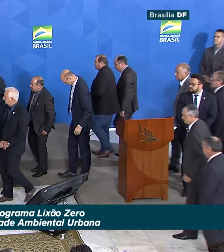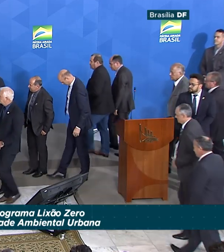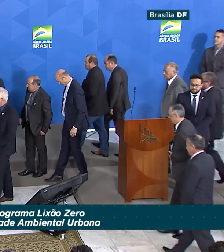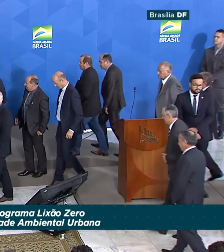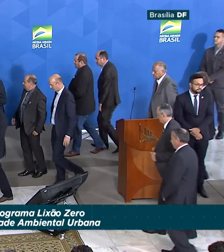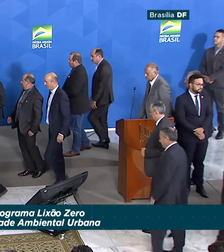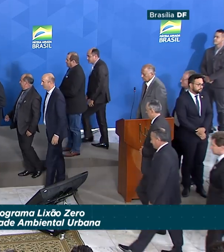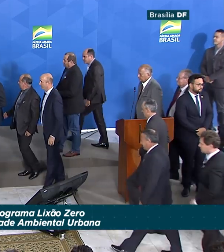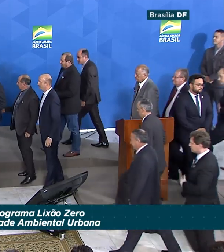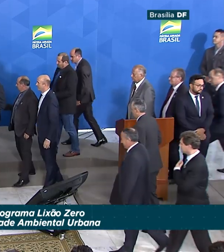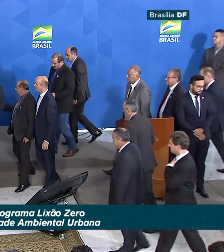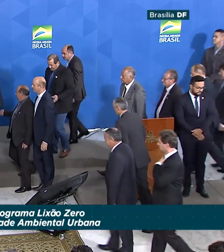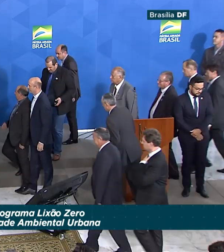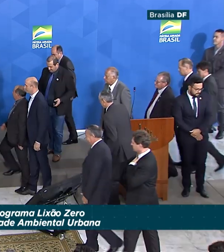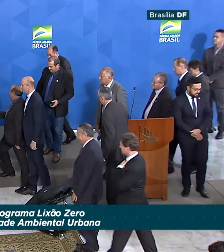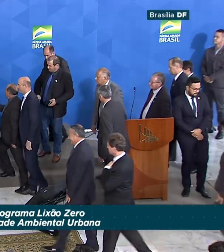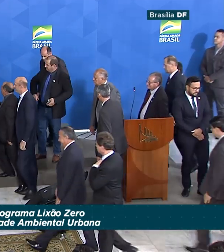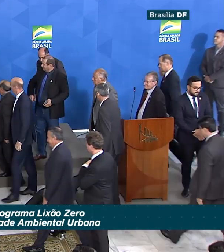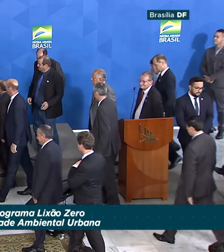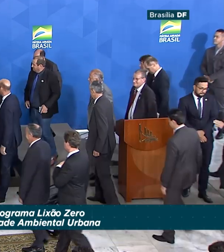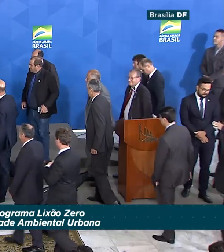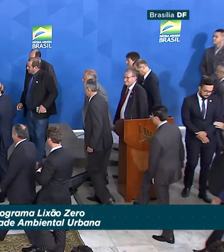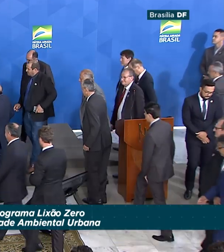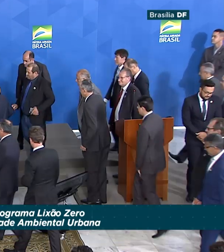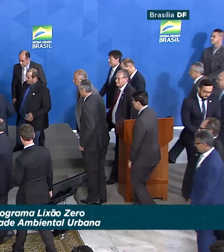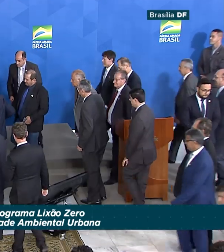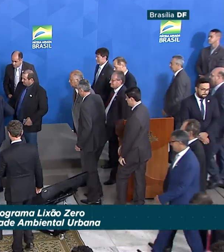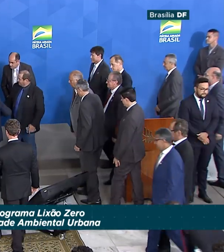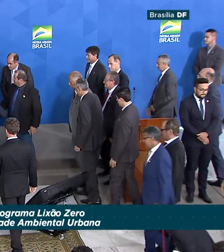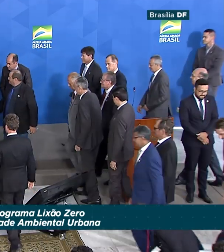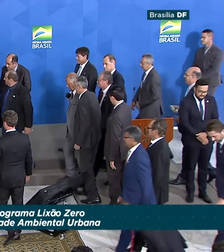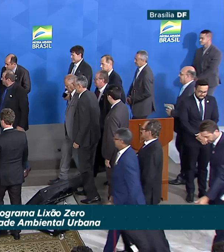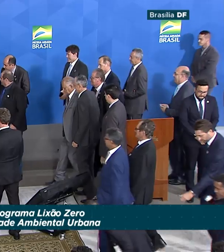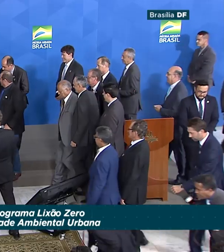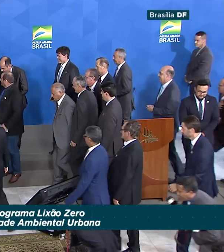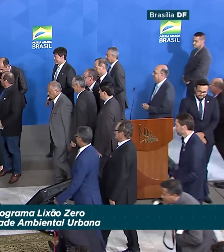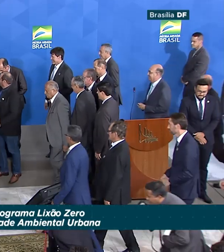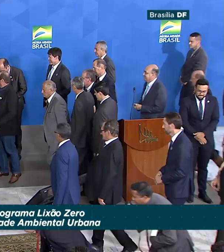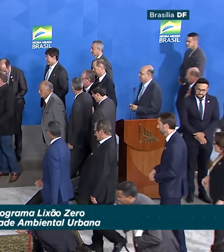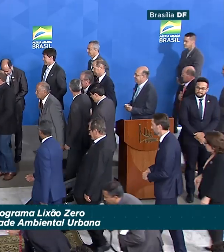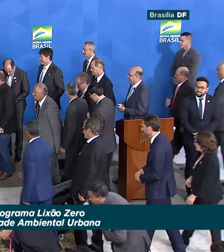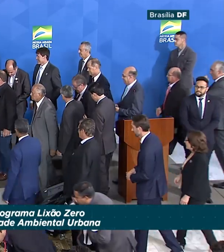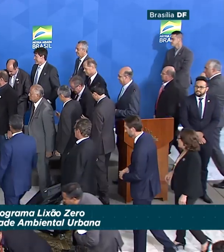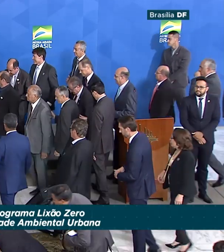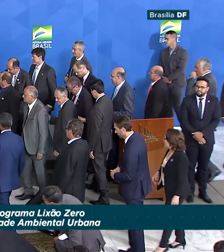Thank you.